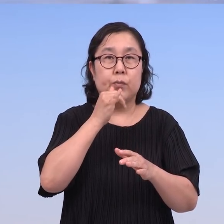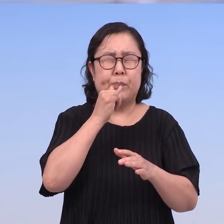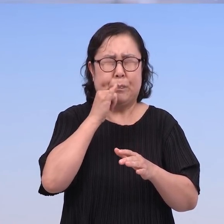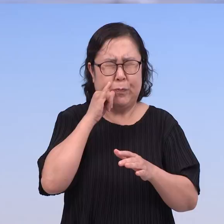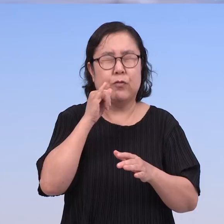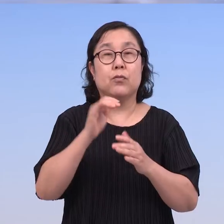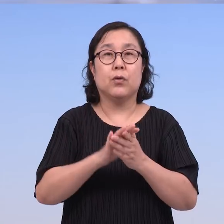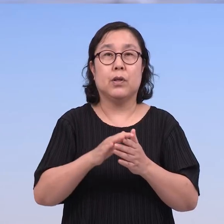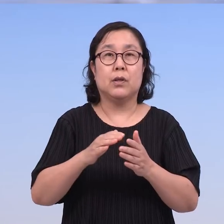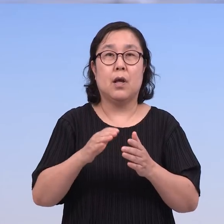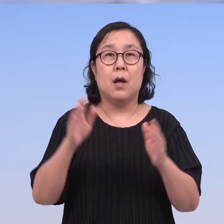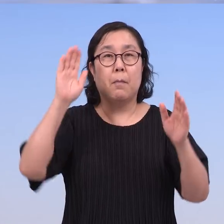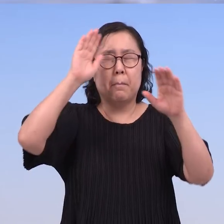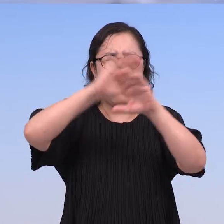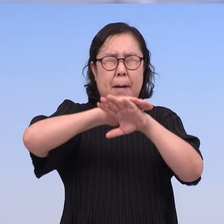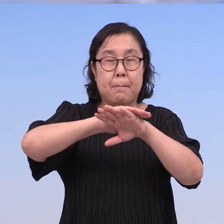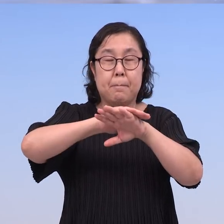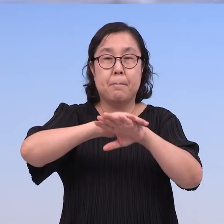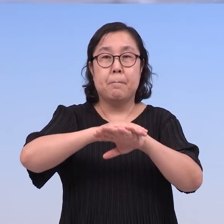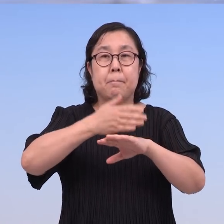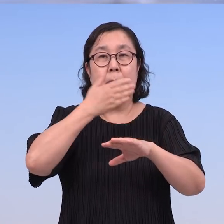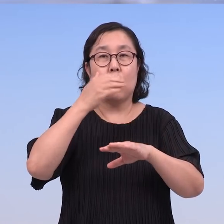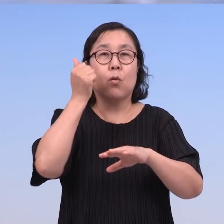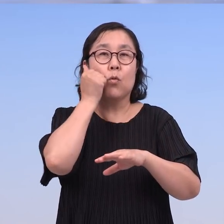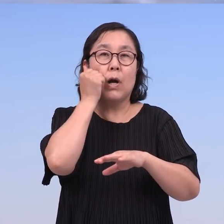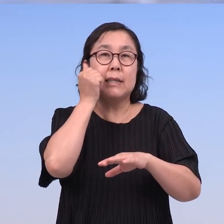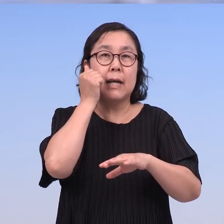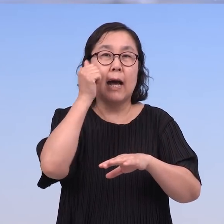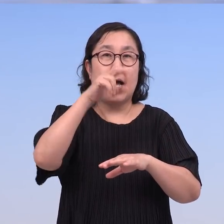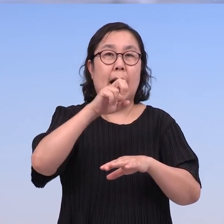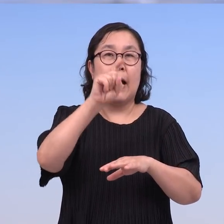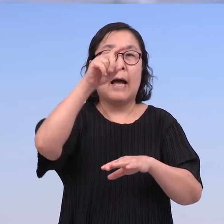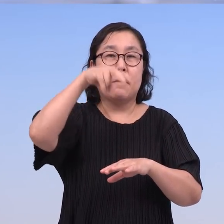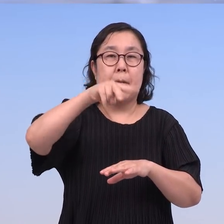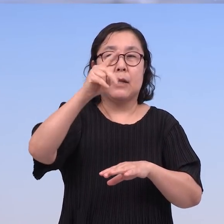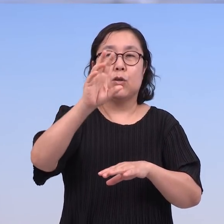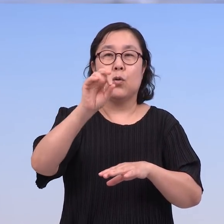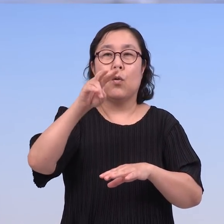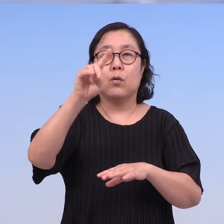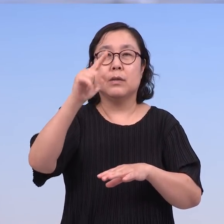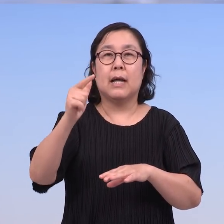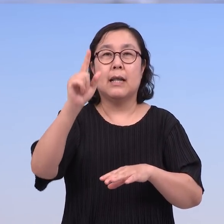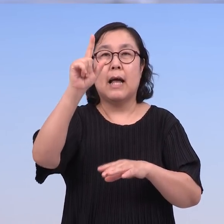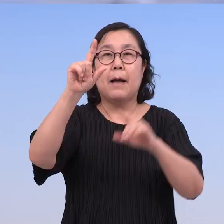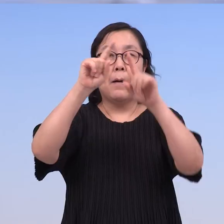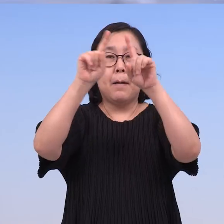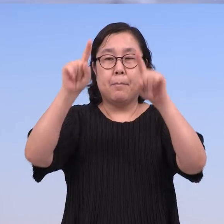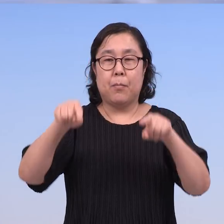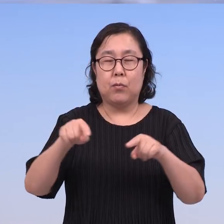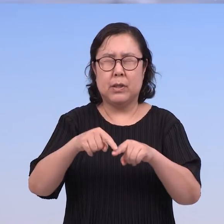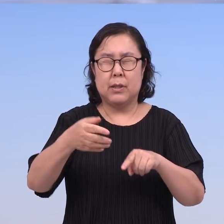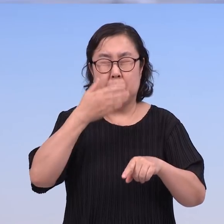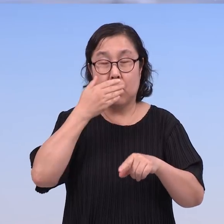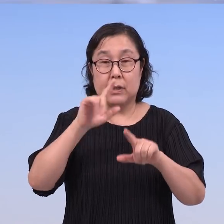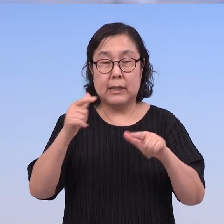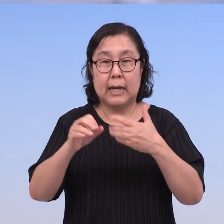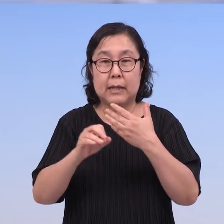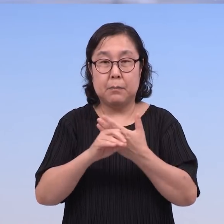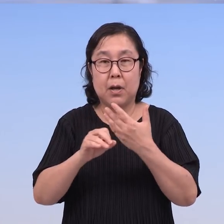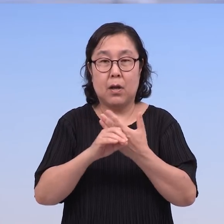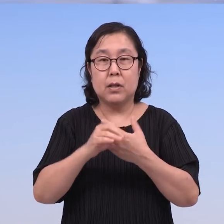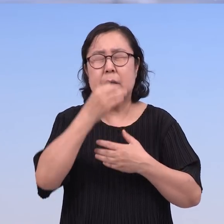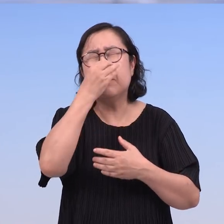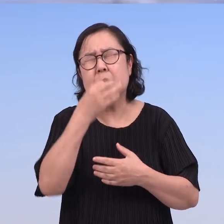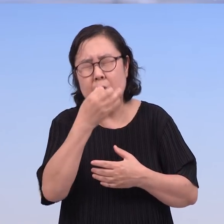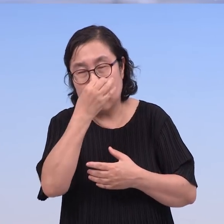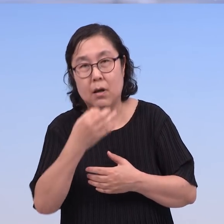배 터지게 먹고요, 맛동산 한 봉지를 안 먹으면은 저녁 내내 마음이 힘들었던